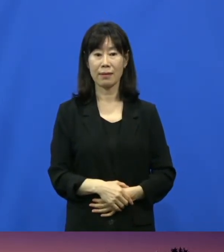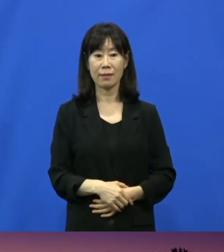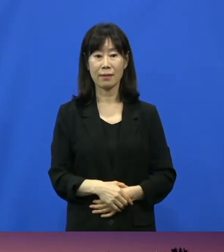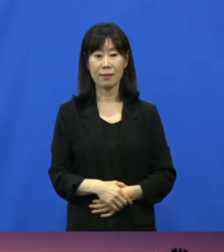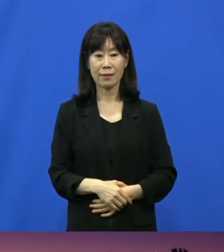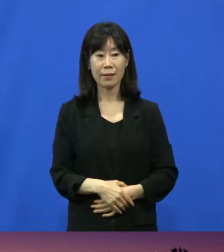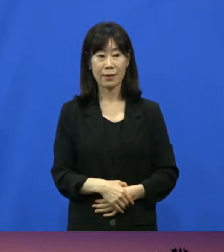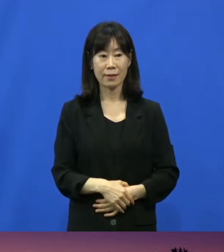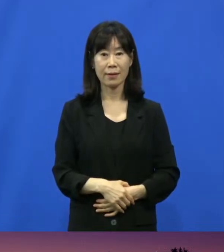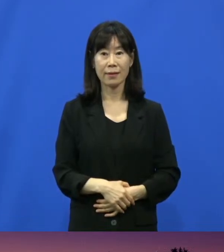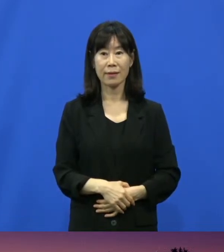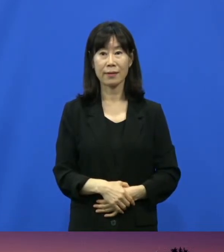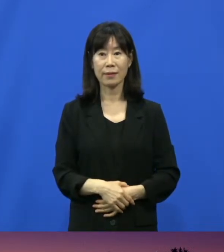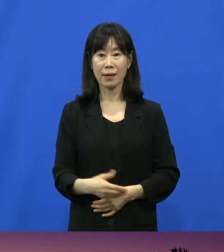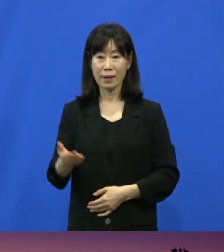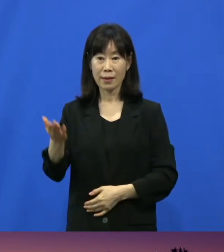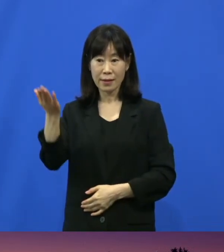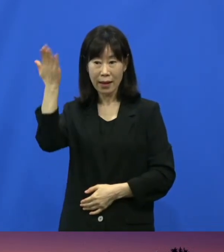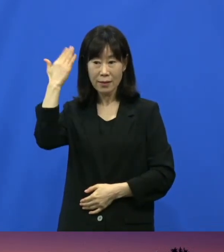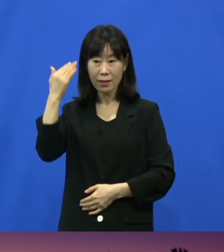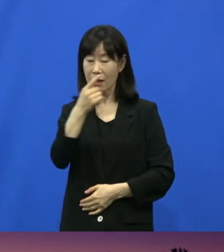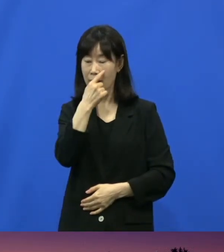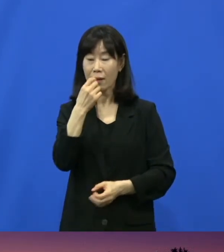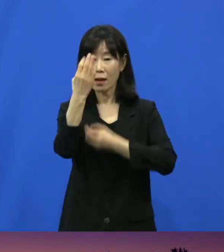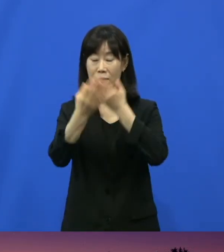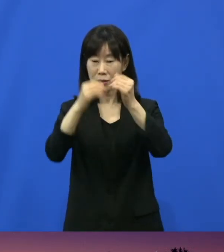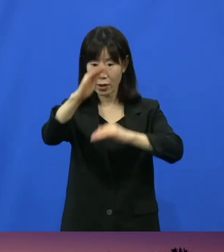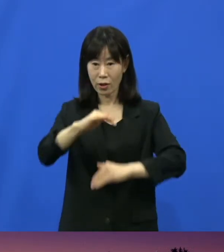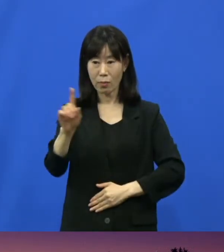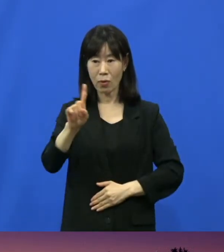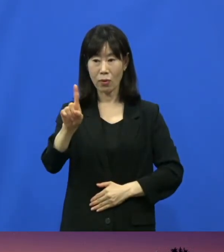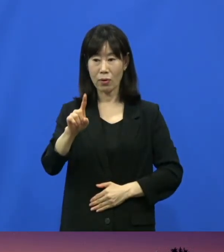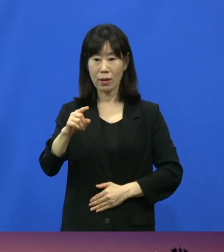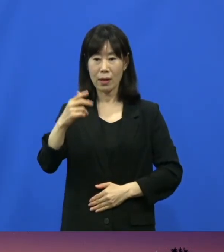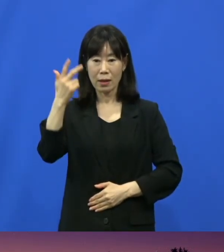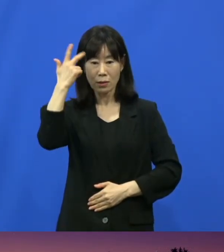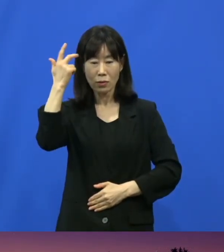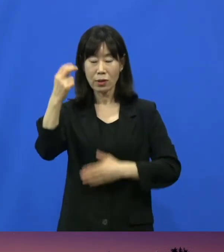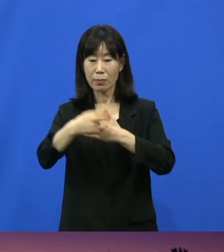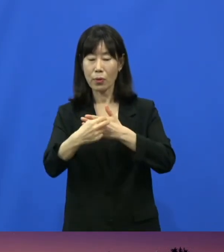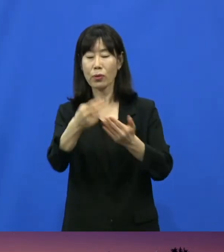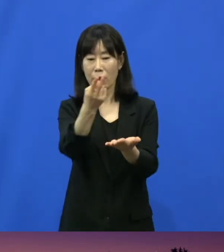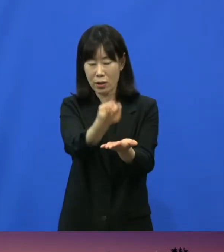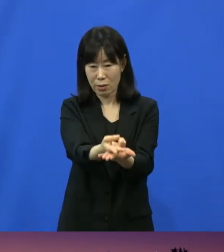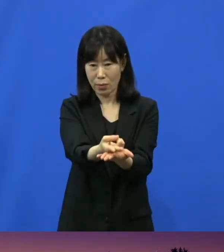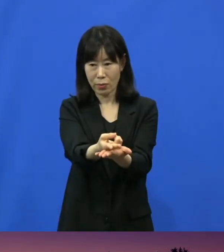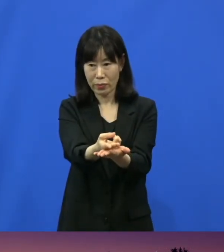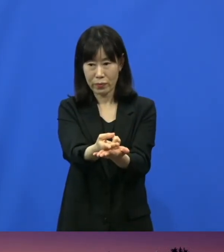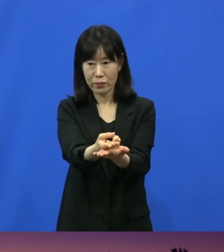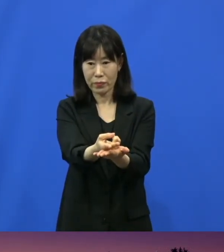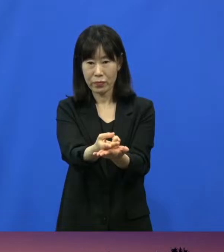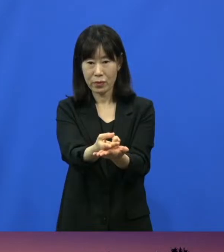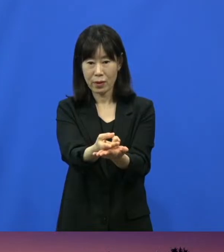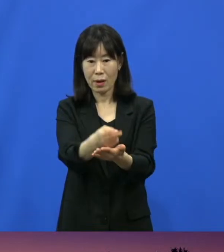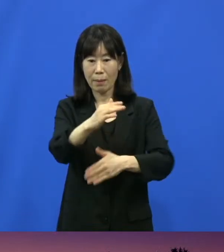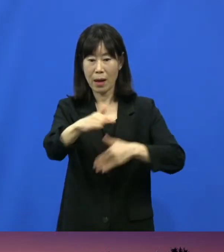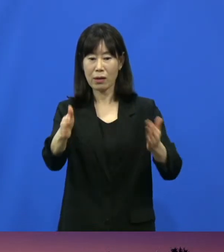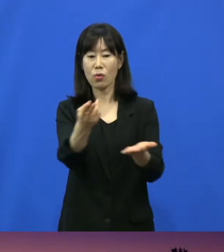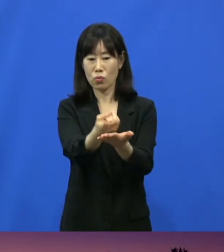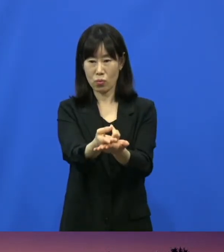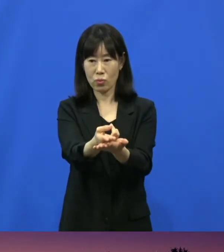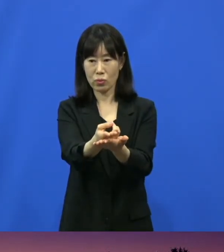전에 어떤 분 진짜 간증이 있었잖아요. 정신병에 입원해 있어요. 정신병에 입원했는데 정신병의 방에